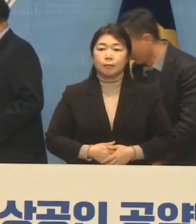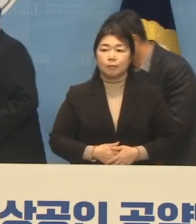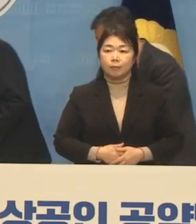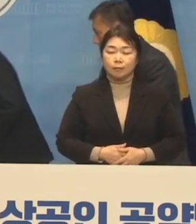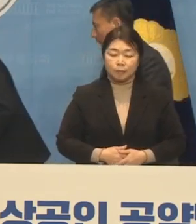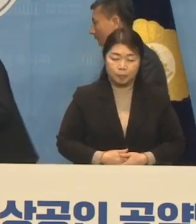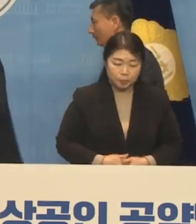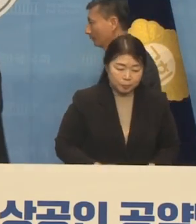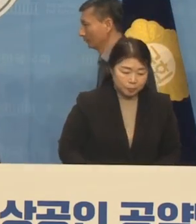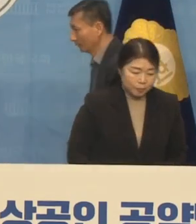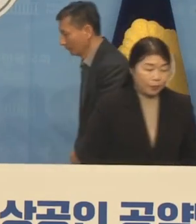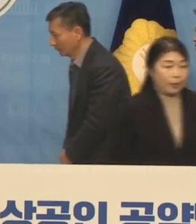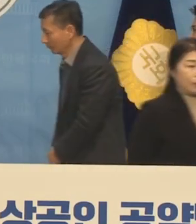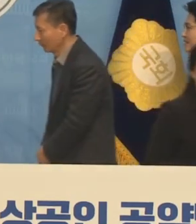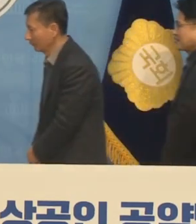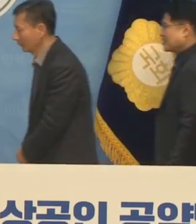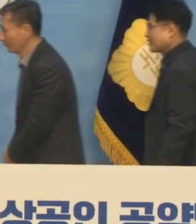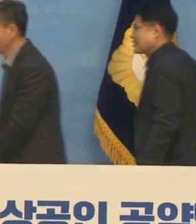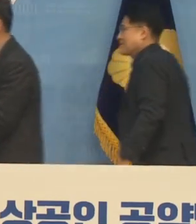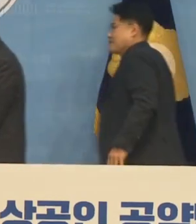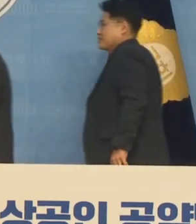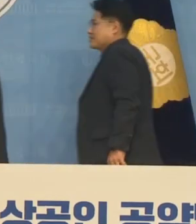수고하셨습니다. 예, 수고하셨습니다.